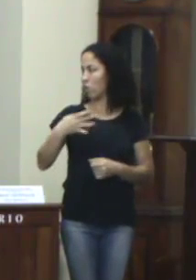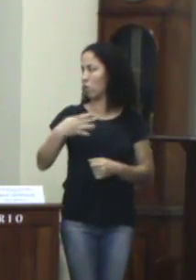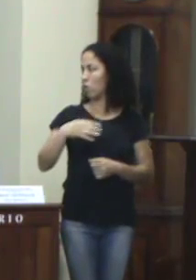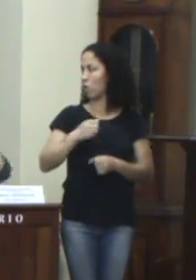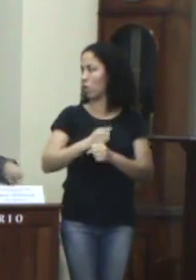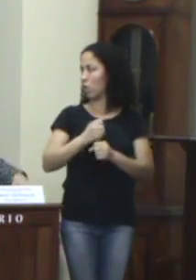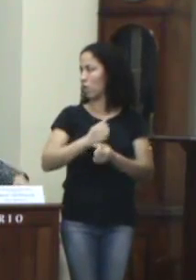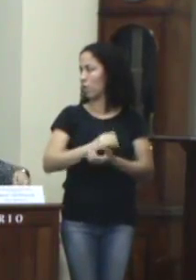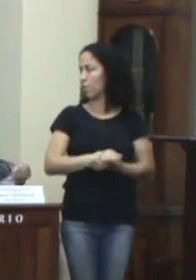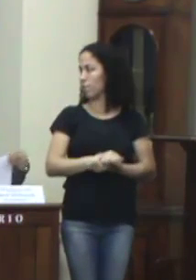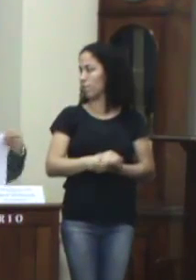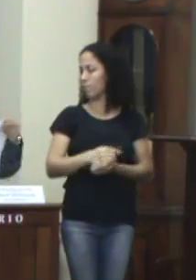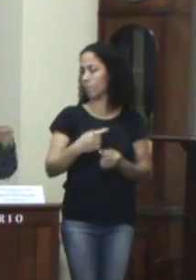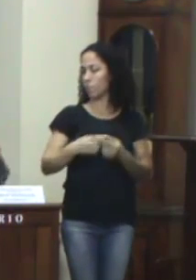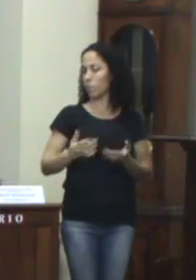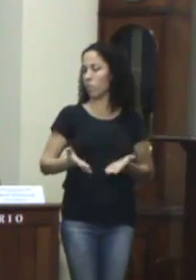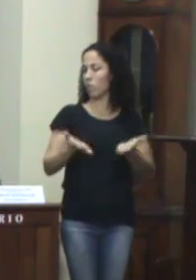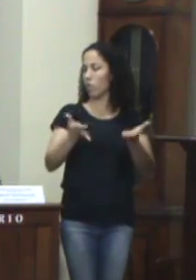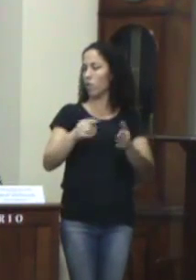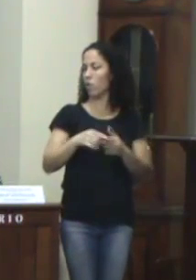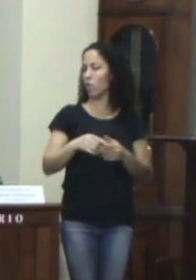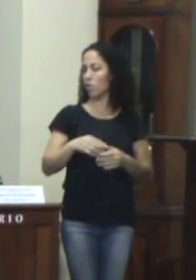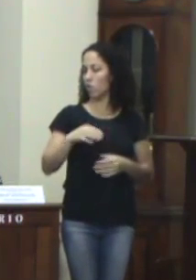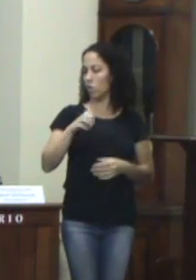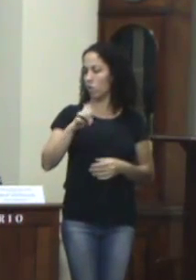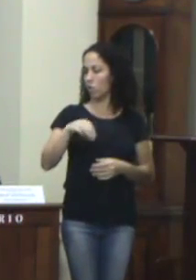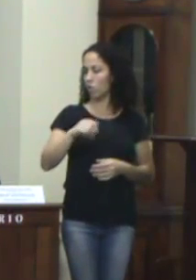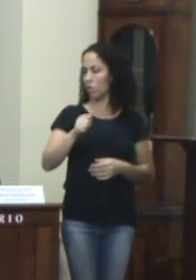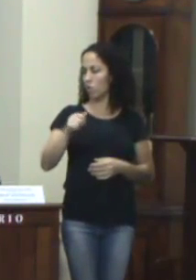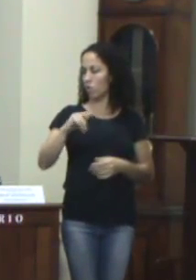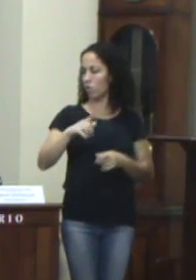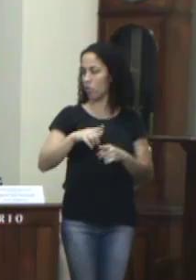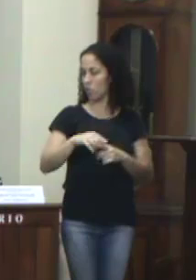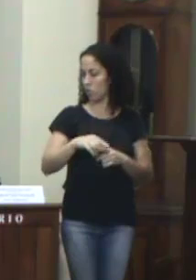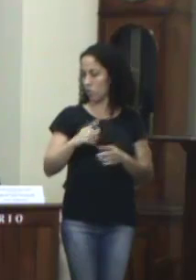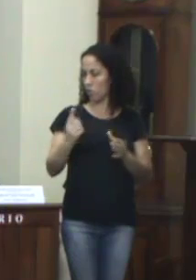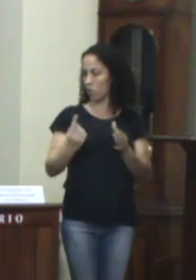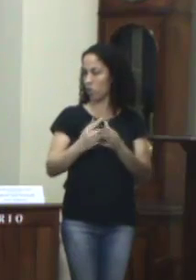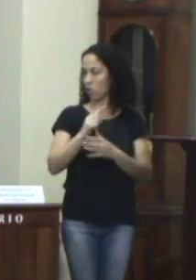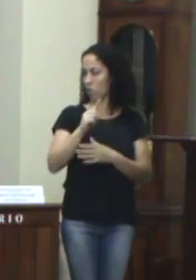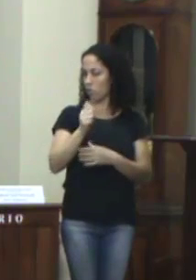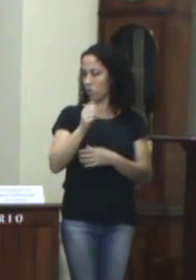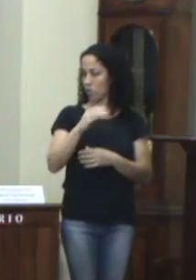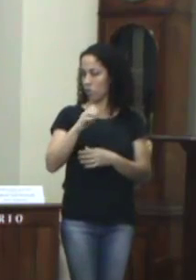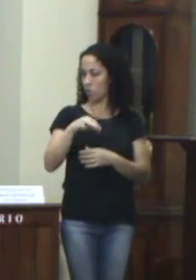74/2018 para que seja enviada para o meu e-mail. Obrigado.